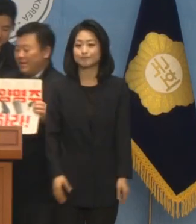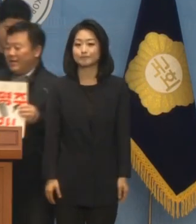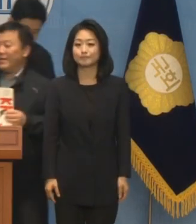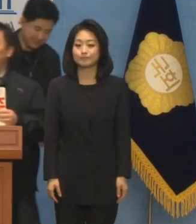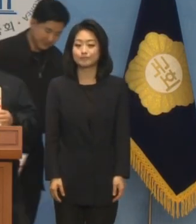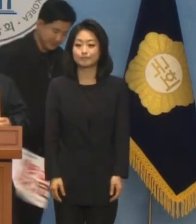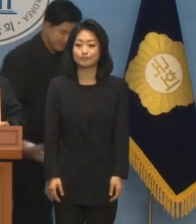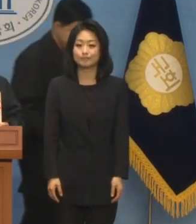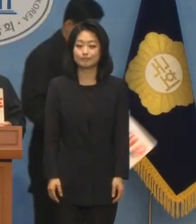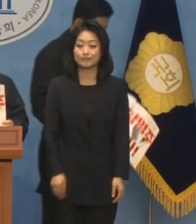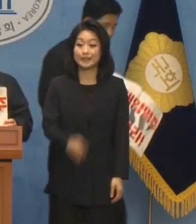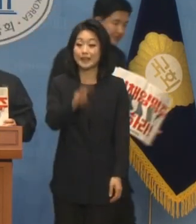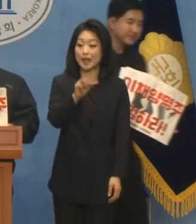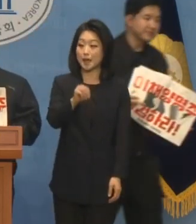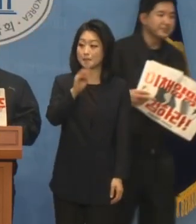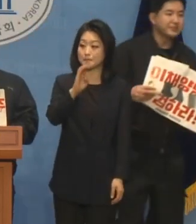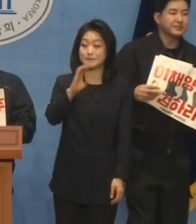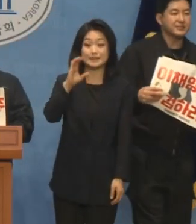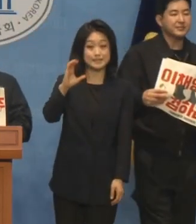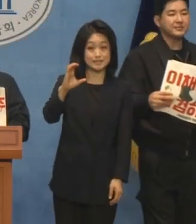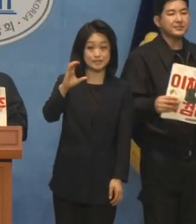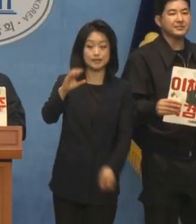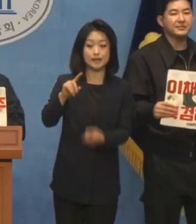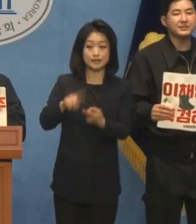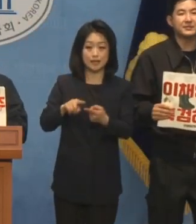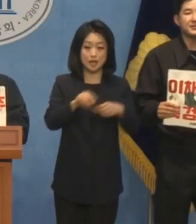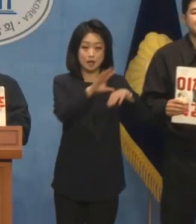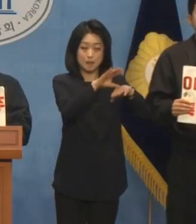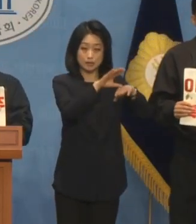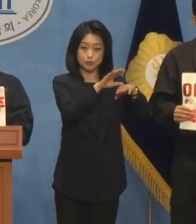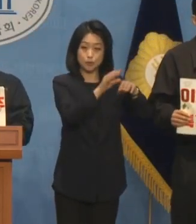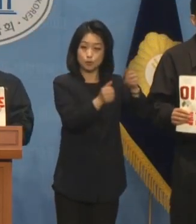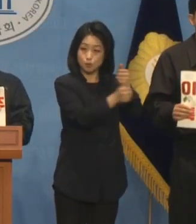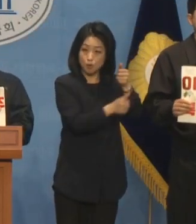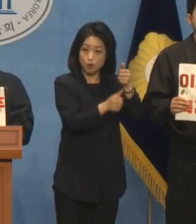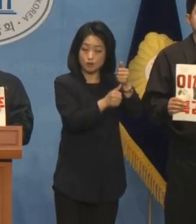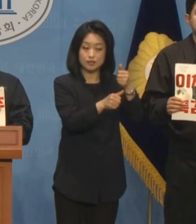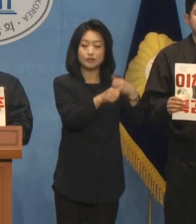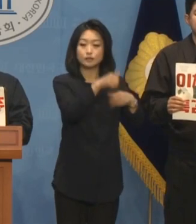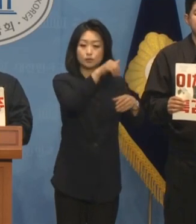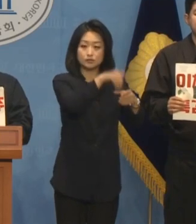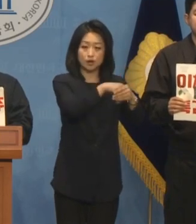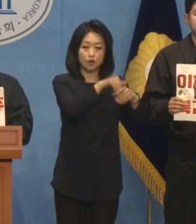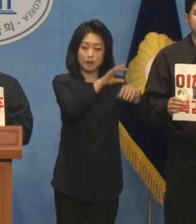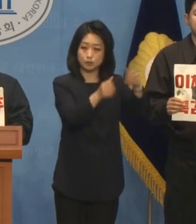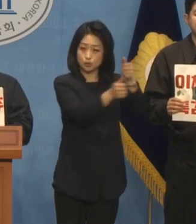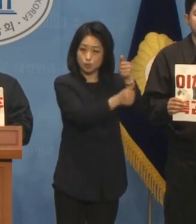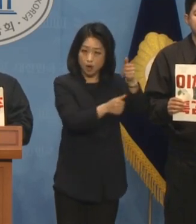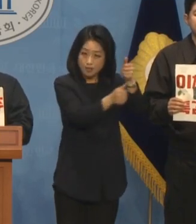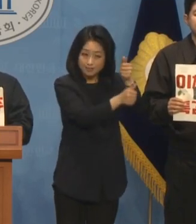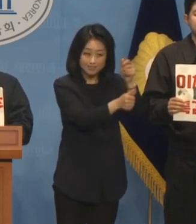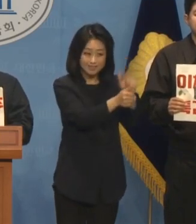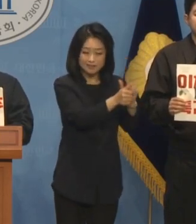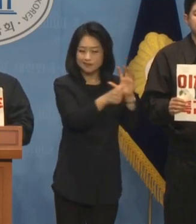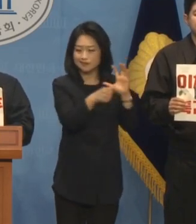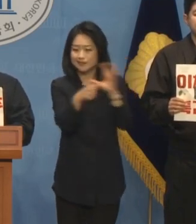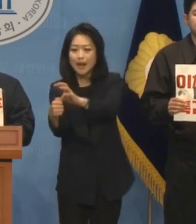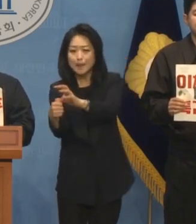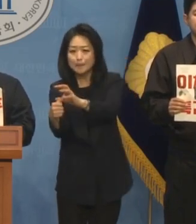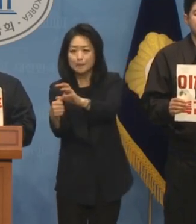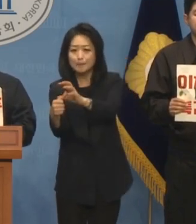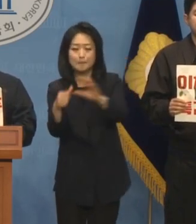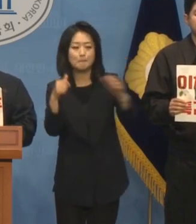감사합니다네 MBC 대한 방심위와 선방에 무 극강 무도한 탄압 강력